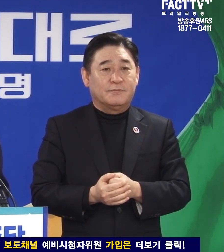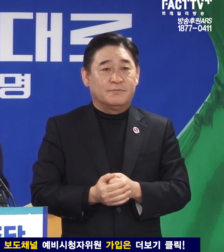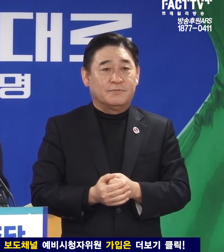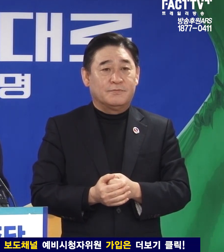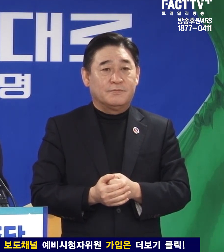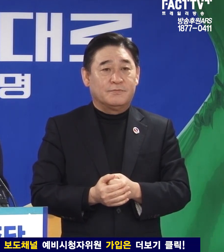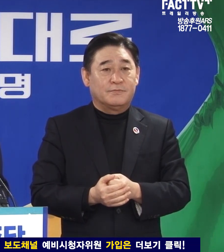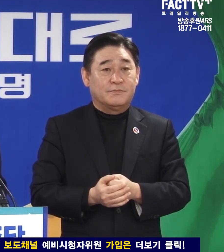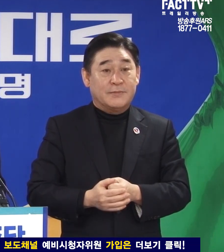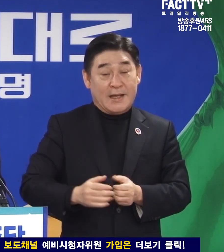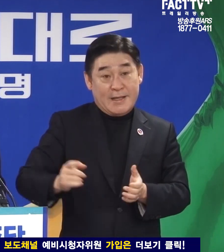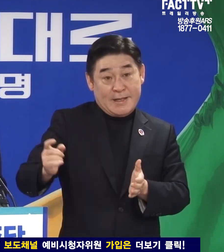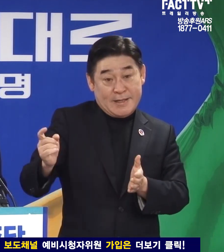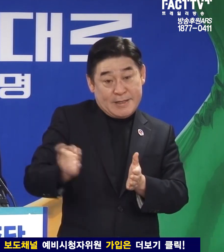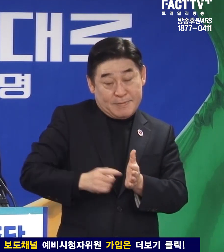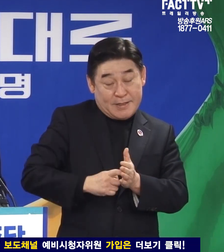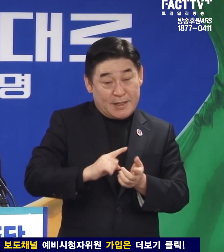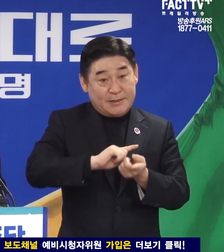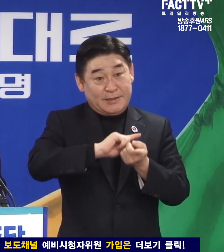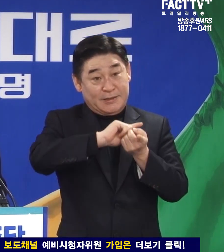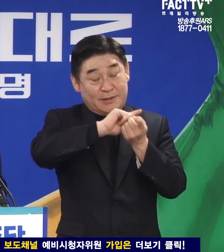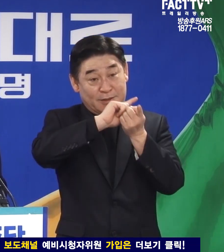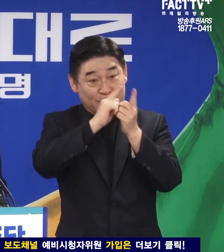이 비상체제의 전환에